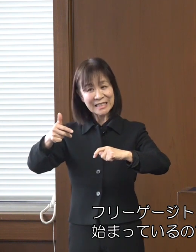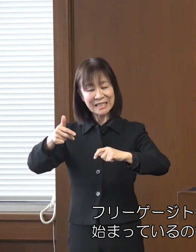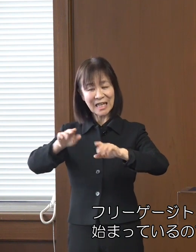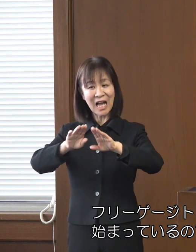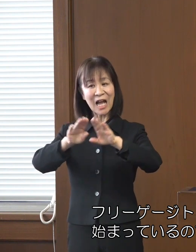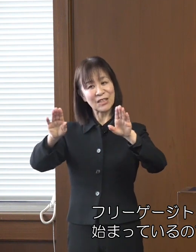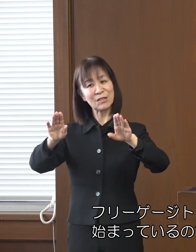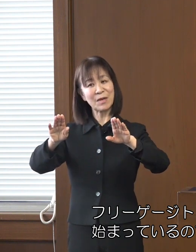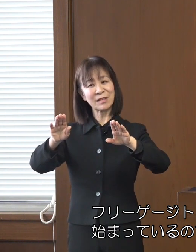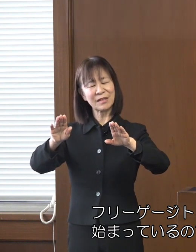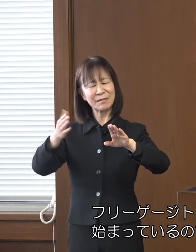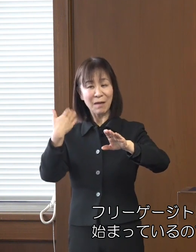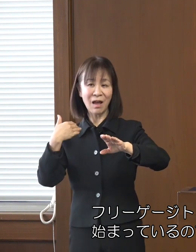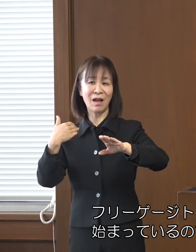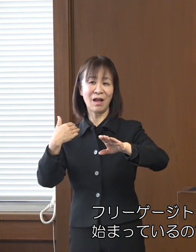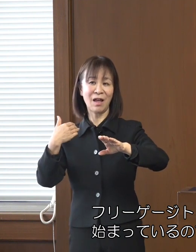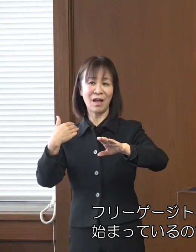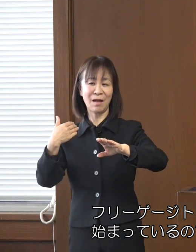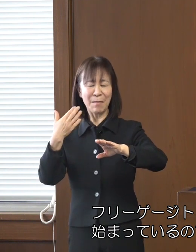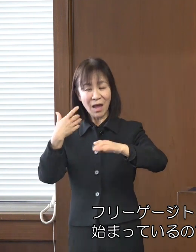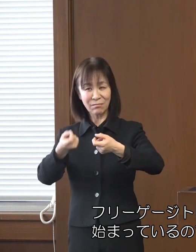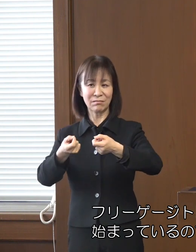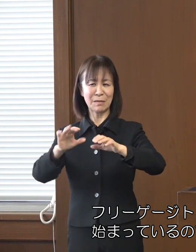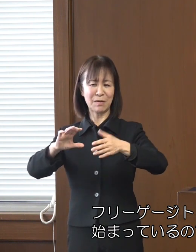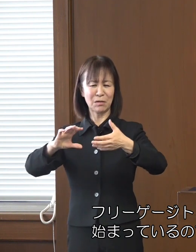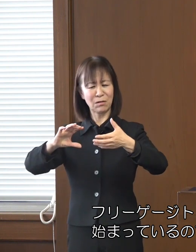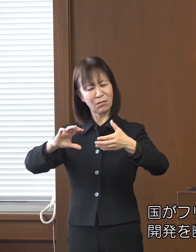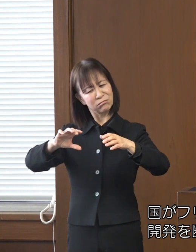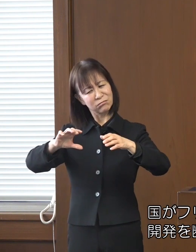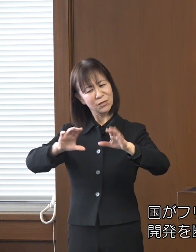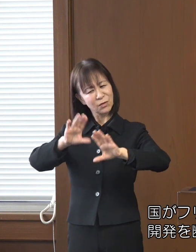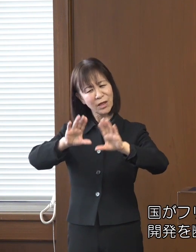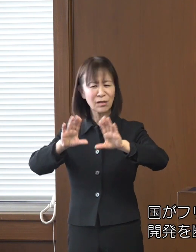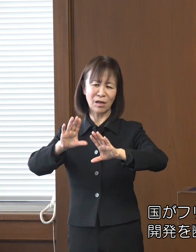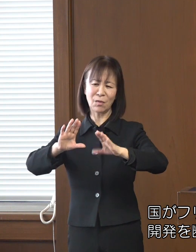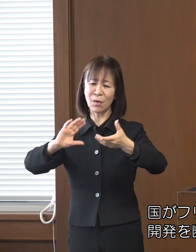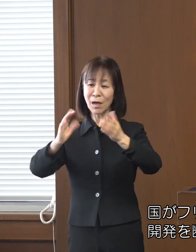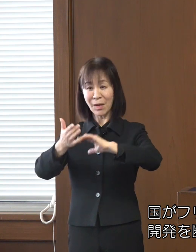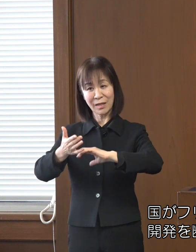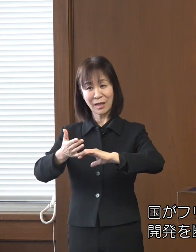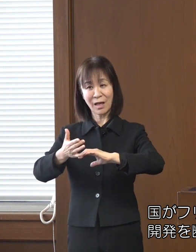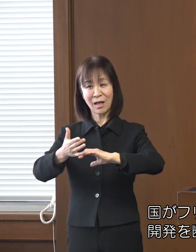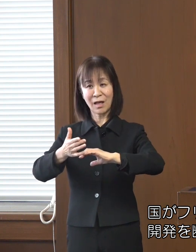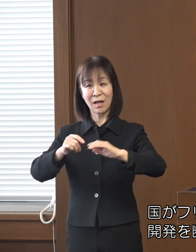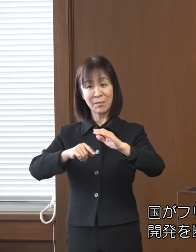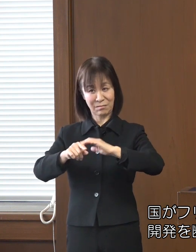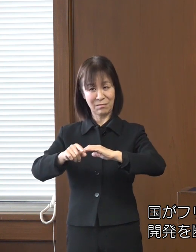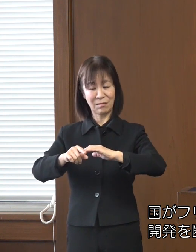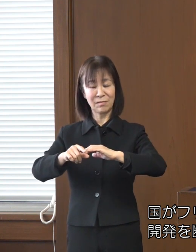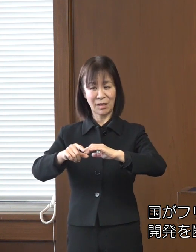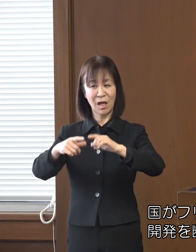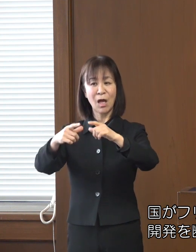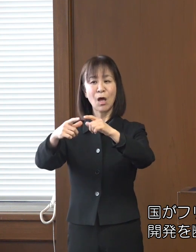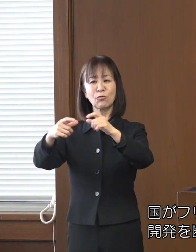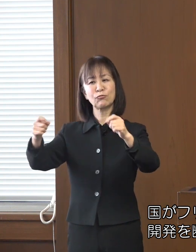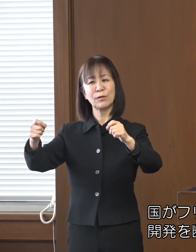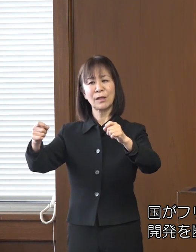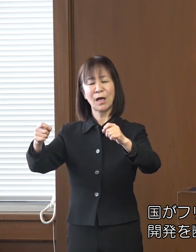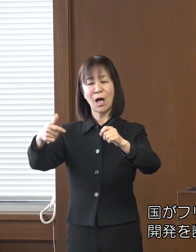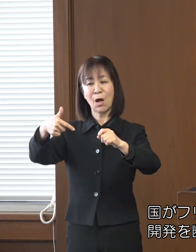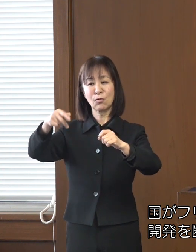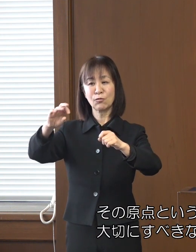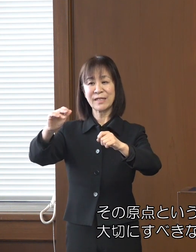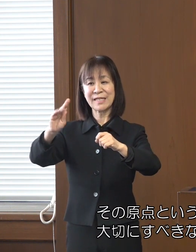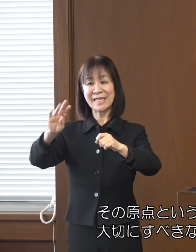ので、そこが今崩れていますから、振り消しというの、開発を断念したという